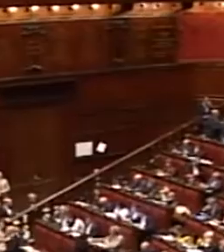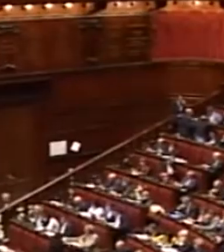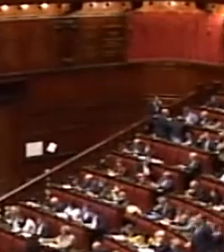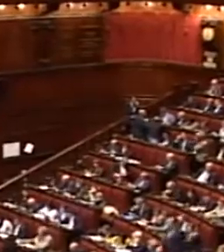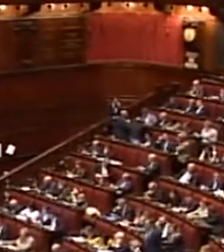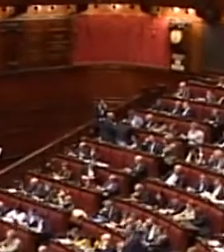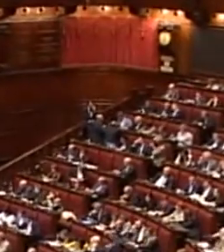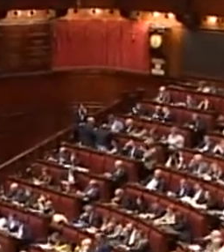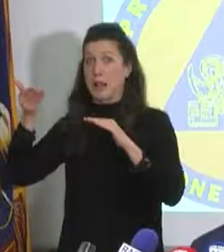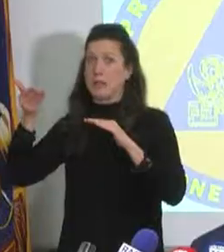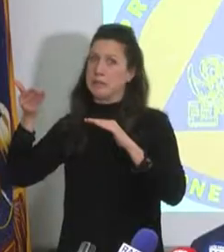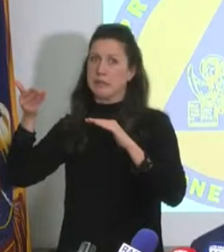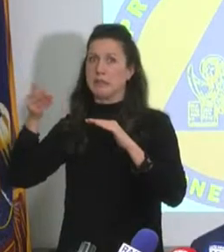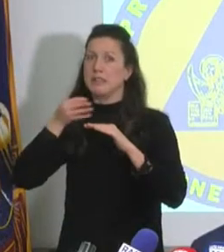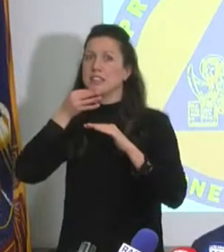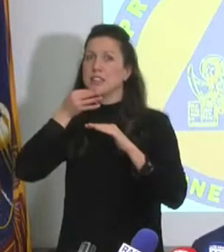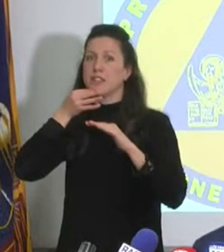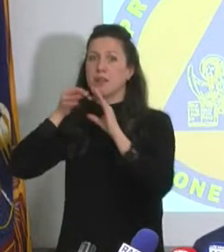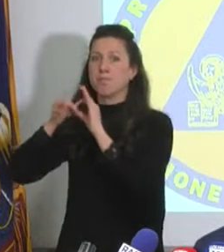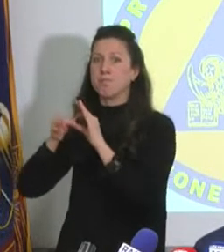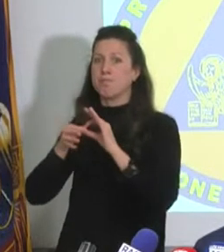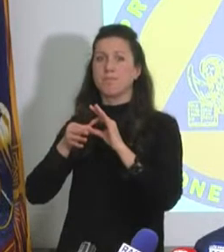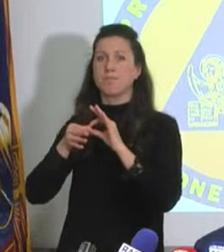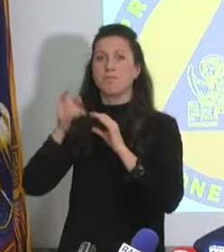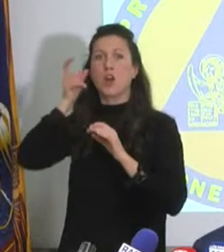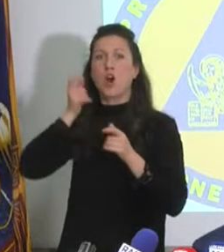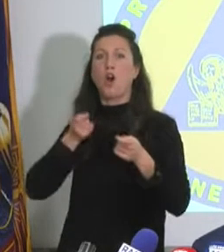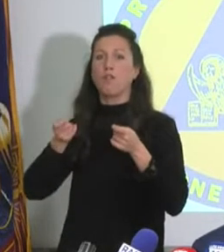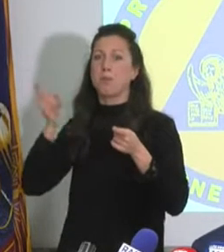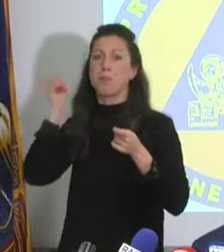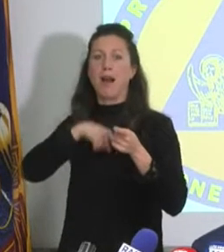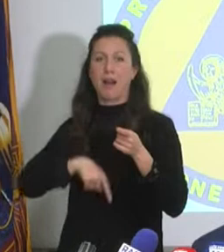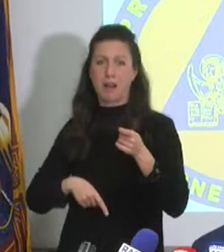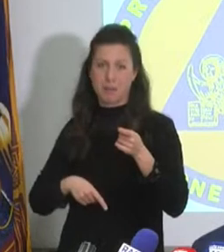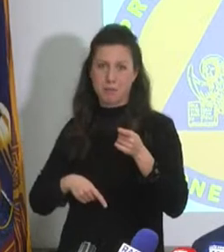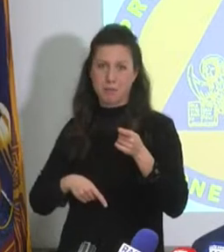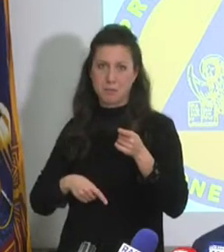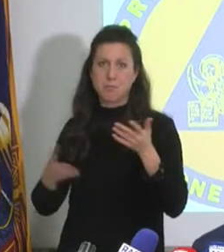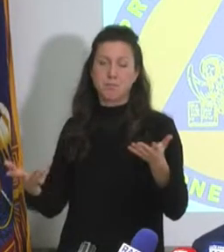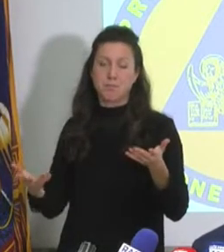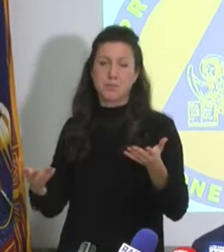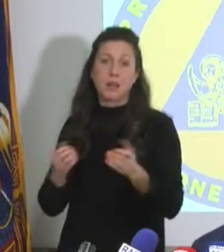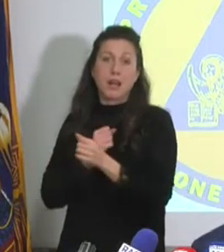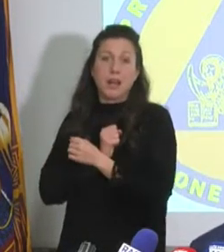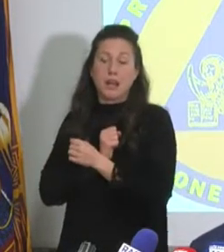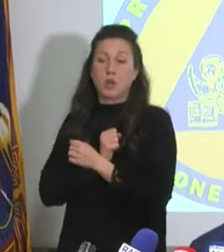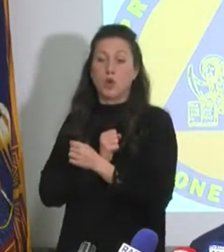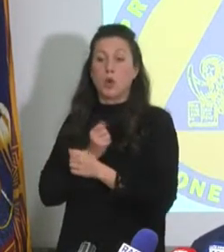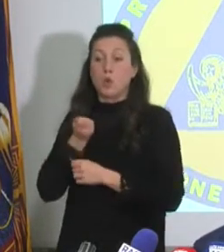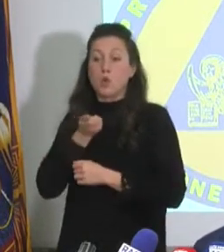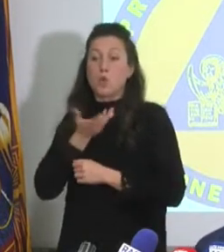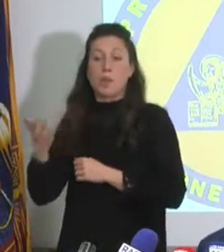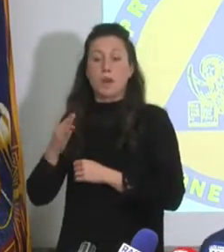vicini ad una soluzione immagino che o ci sono numeri veri o se devo andare a votare non ci vedo altre soluzioni